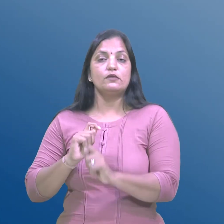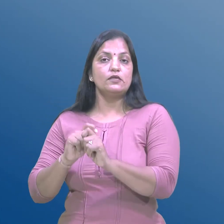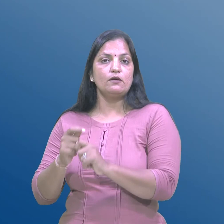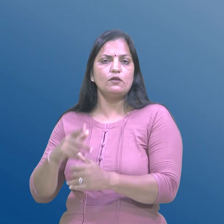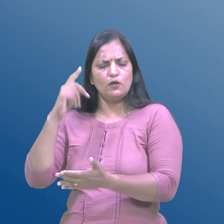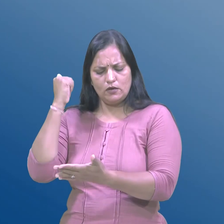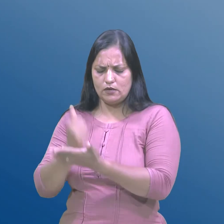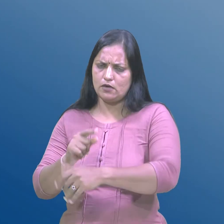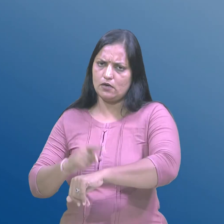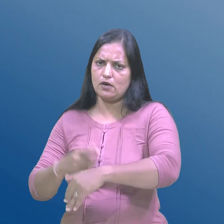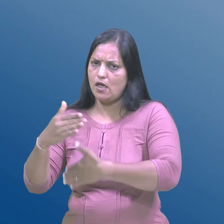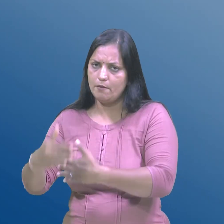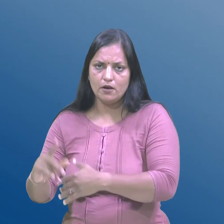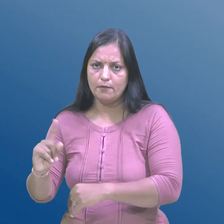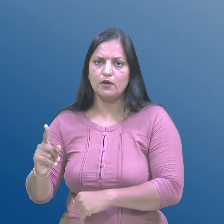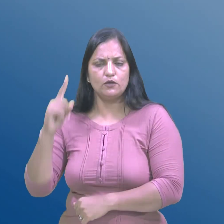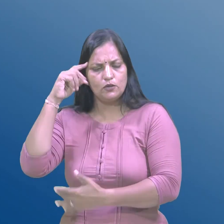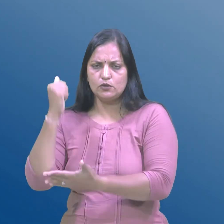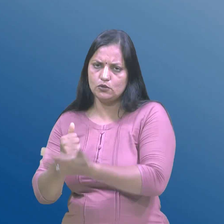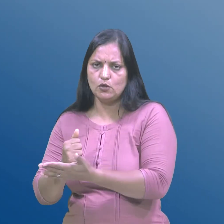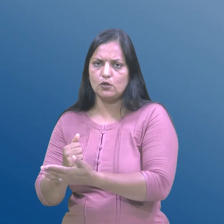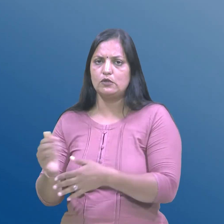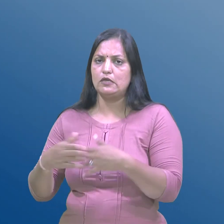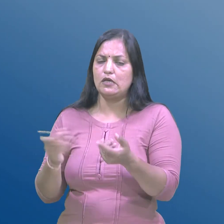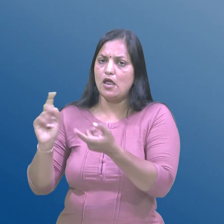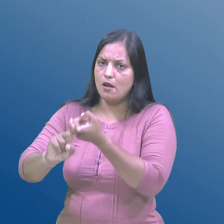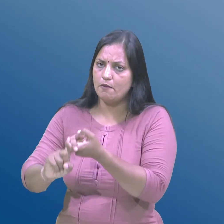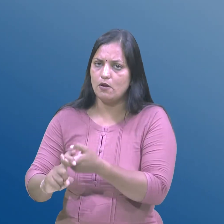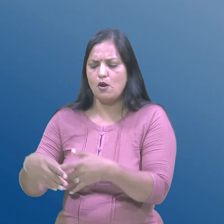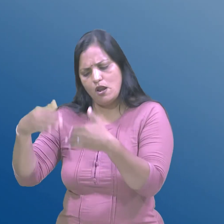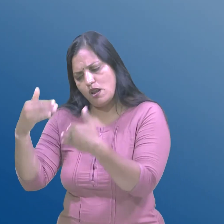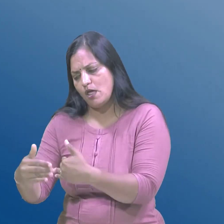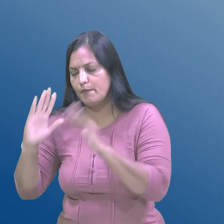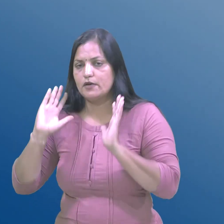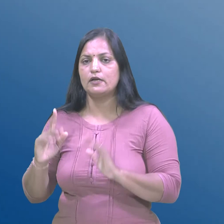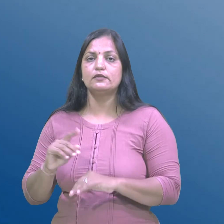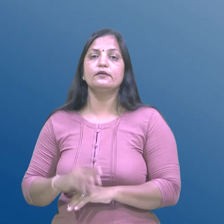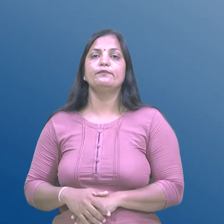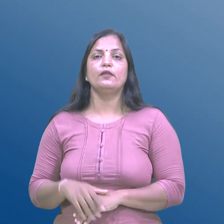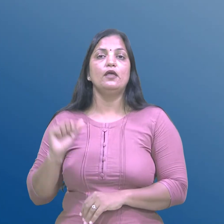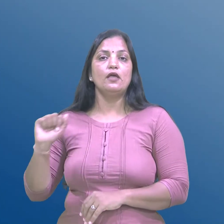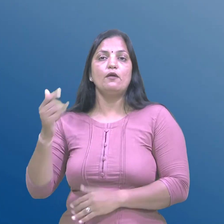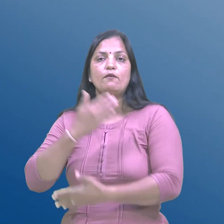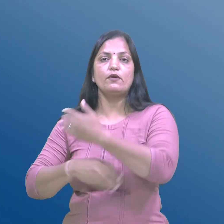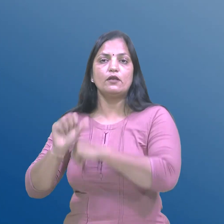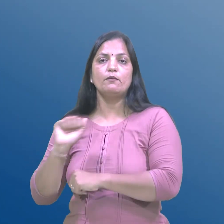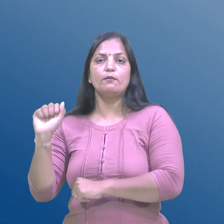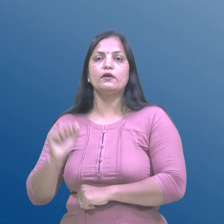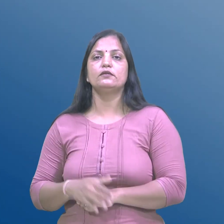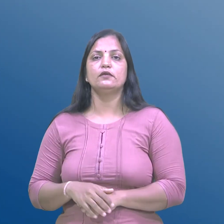સુધી કોઈ ચોક્કસ નિર્ણય અને સંજોગો માટે મર્યાદિત રહેશે અને વિકલાંગતા ધરાવતી વ્યક્તિની